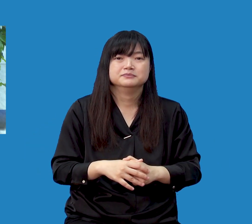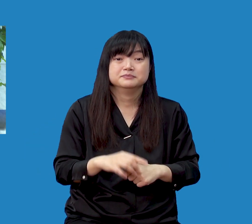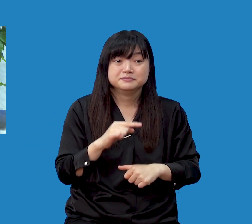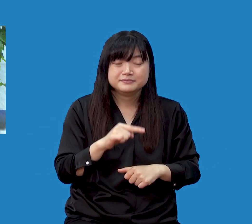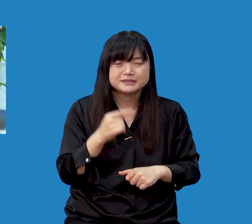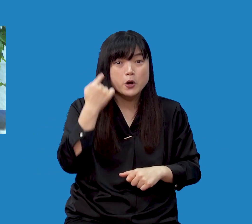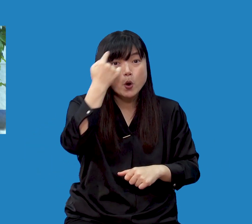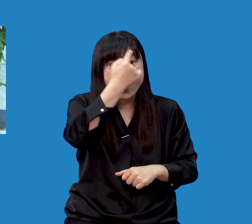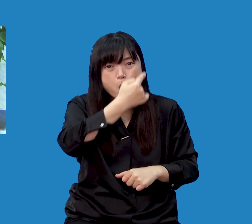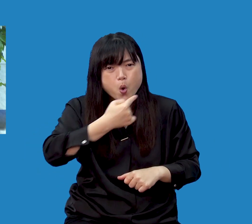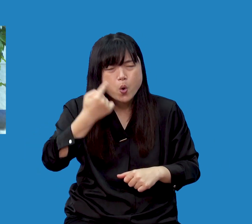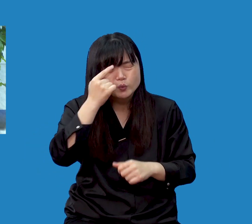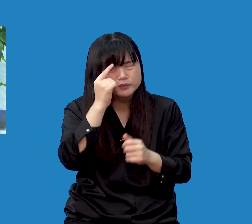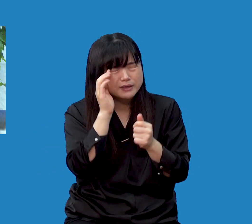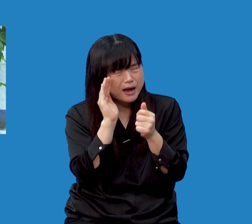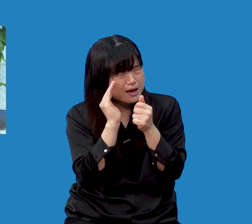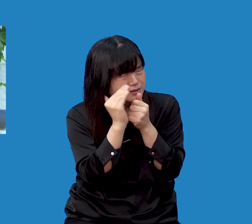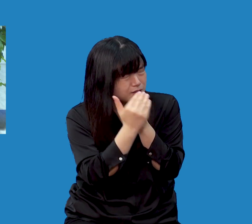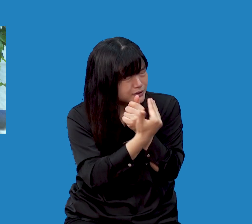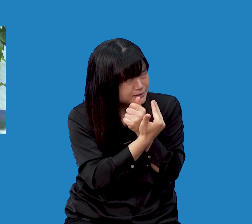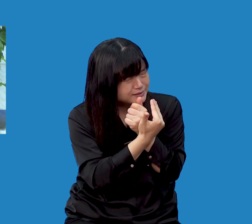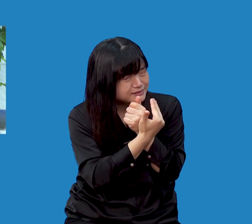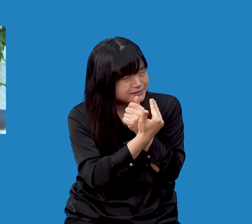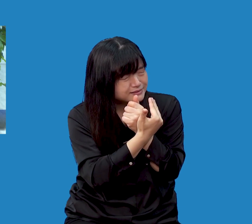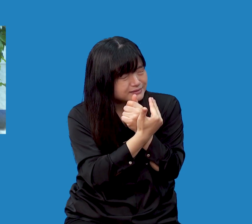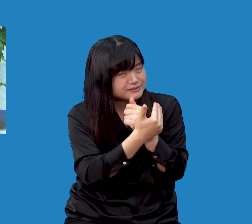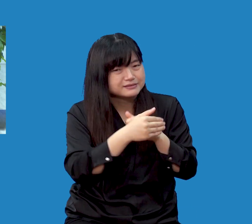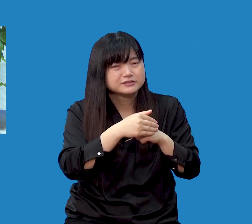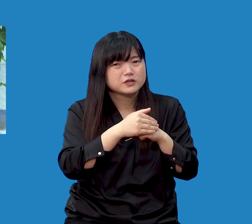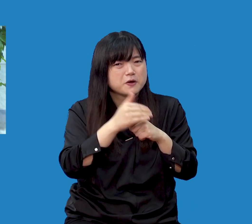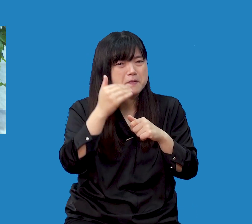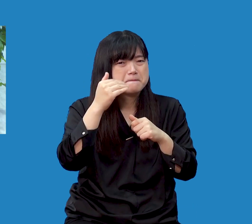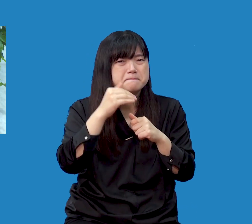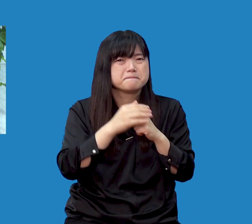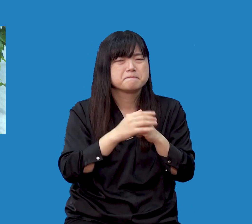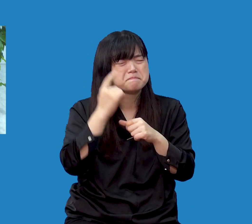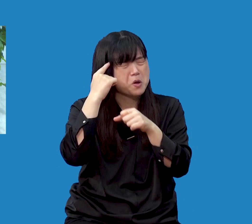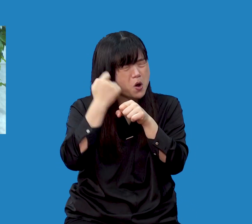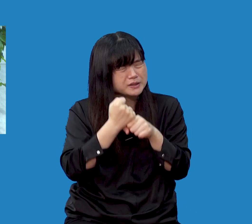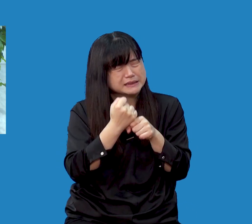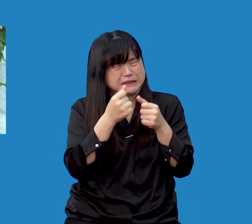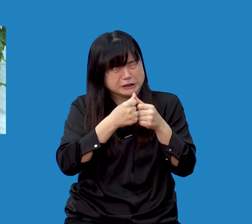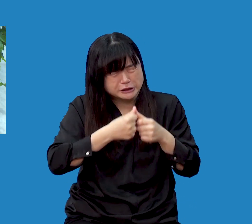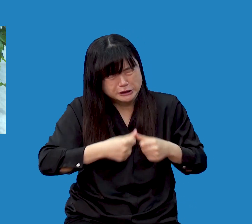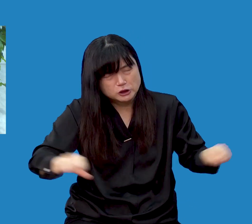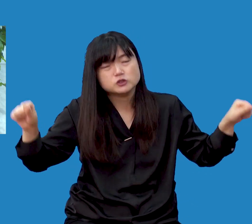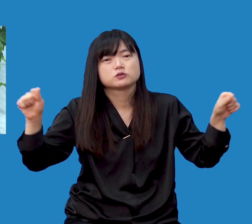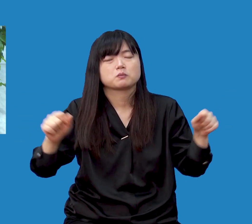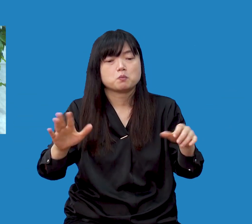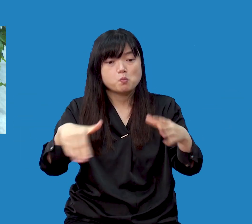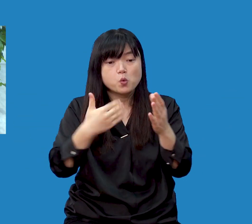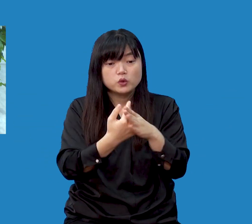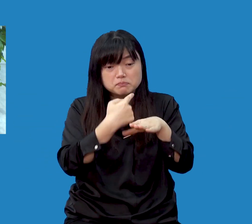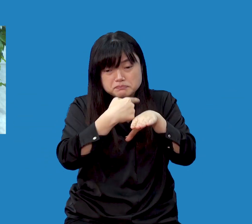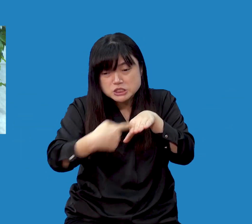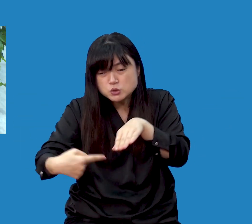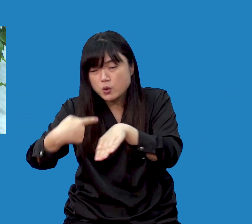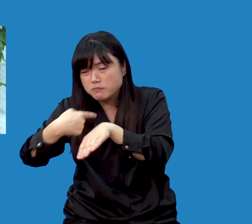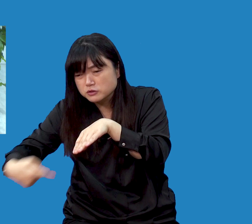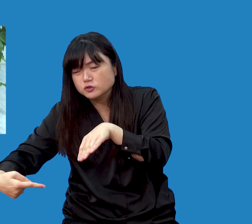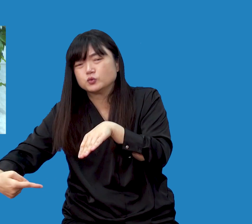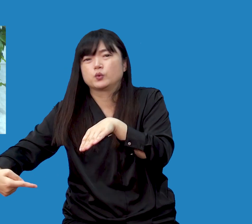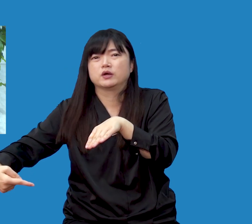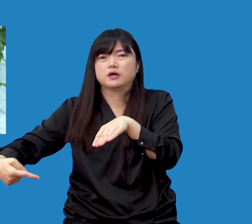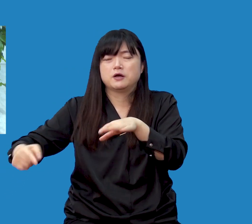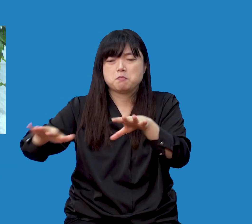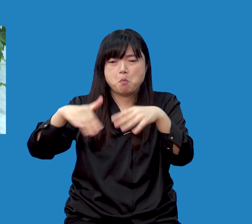그들의 얼굴을 가리고 있었던 너울들이 찢어지고 모든 민족과 민족을 가르면서 덮고